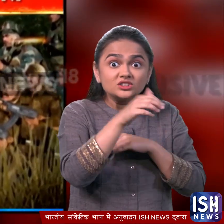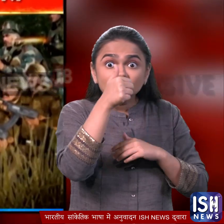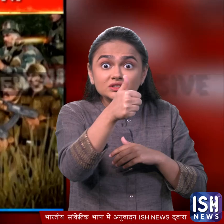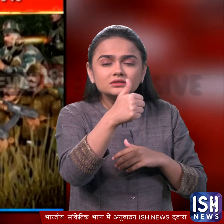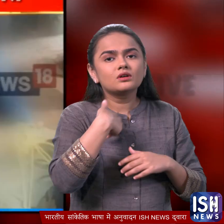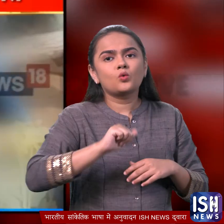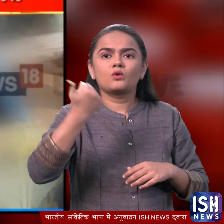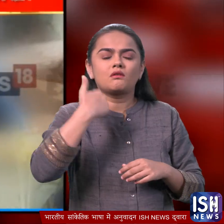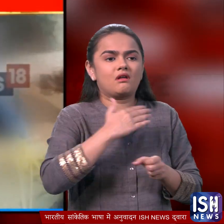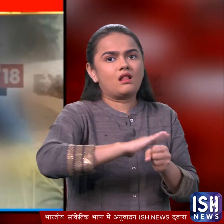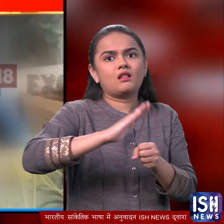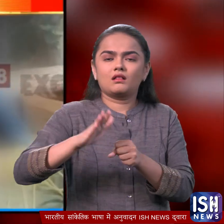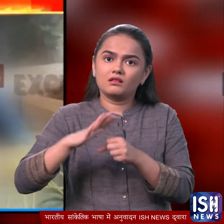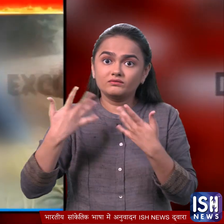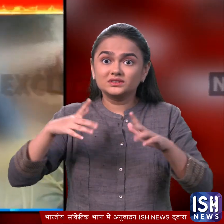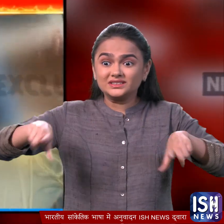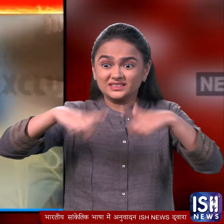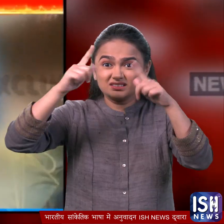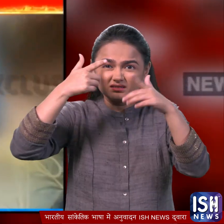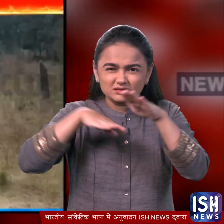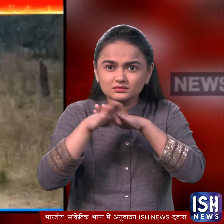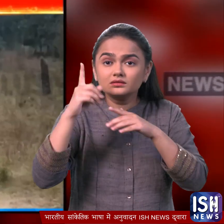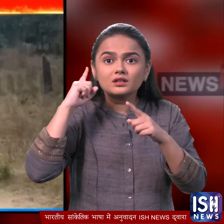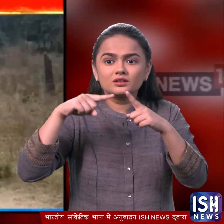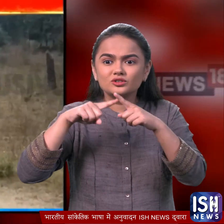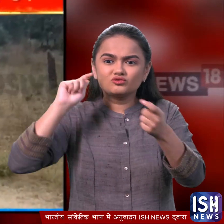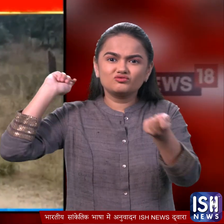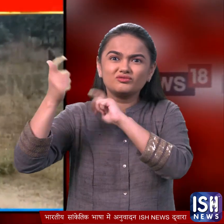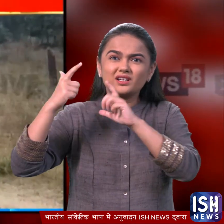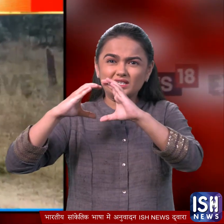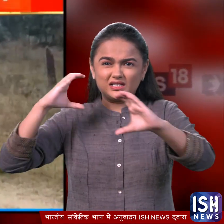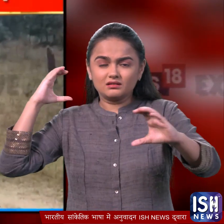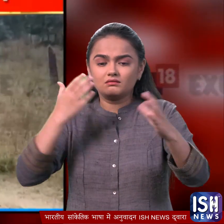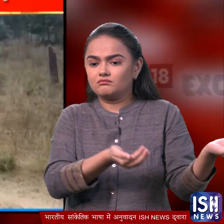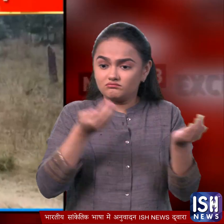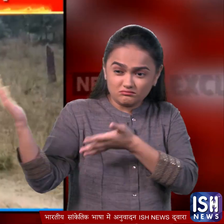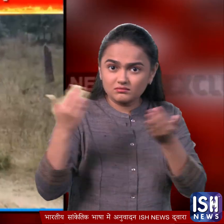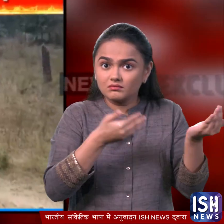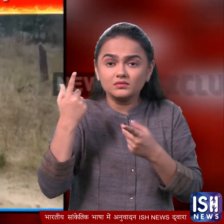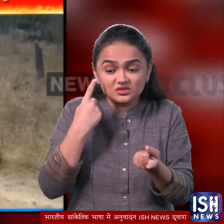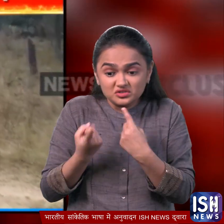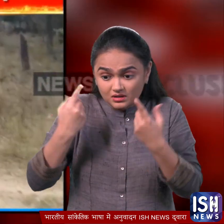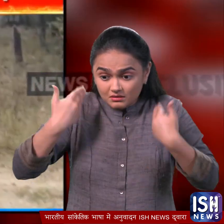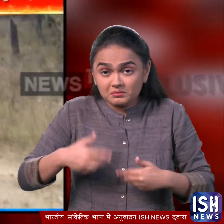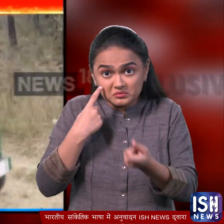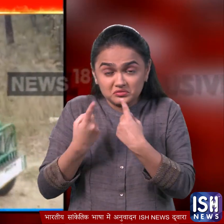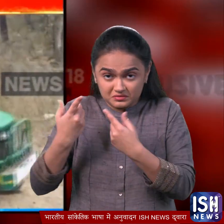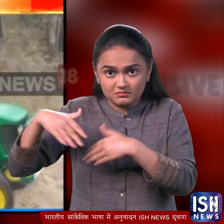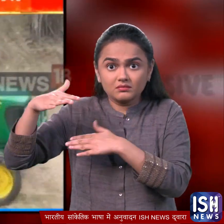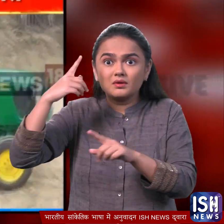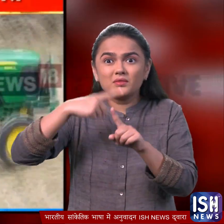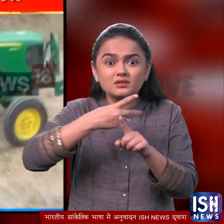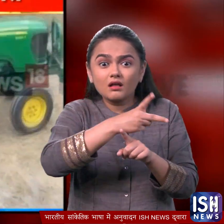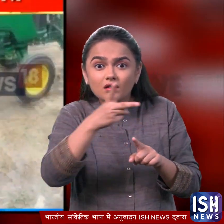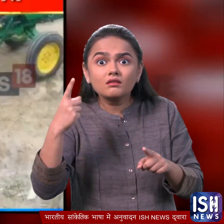6 नक्सली मारे गए। इसके बाद जंगलों में बिखरे उनके शवों को ट्रैक्टर की ट्रॉली में रखकर पोस्टमार्टम के लिए भेज दिया गया और फिर सुरक्षा बल के